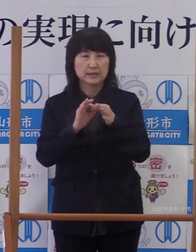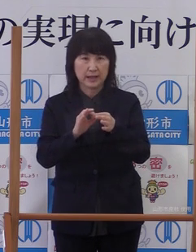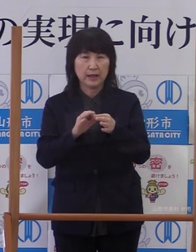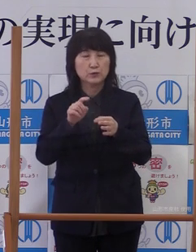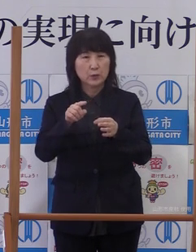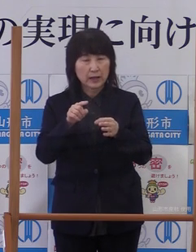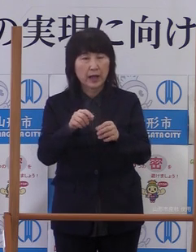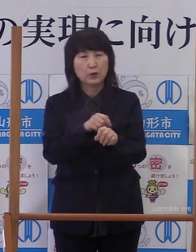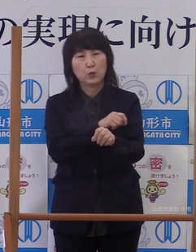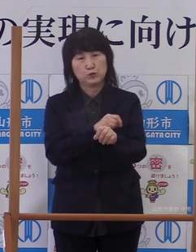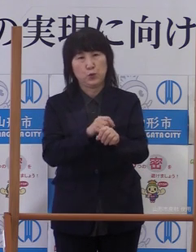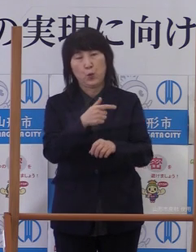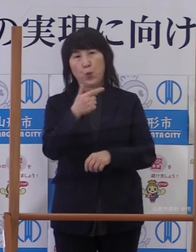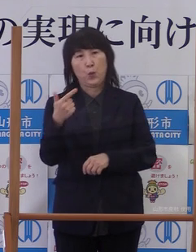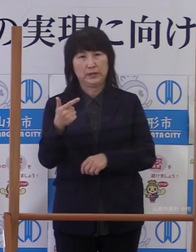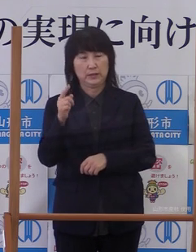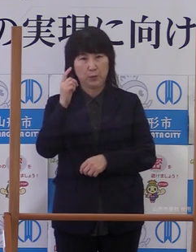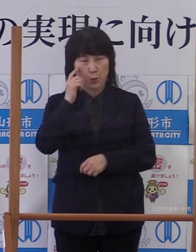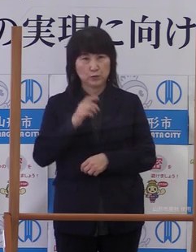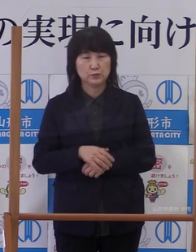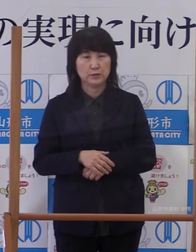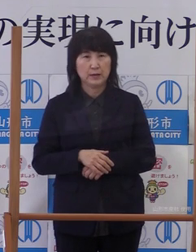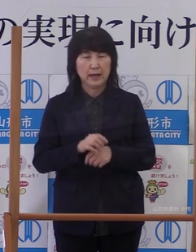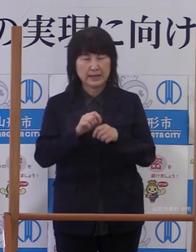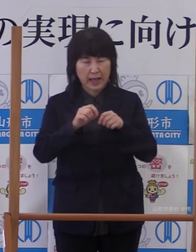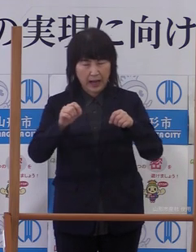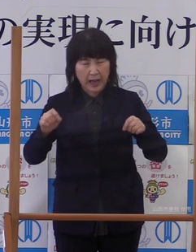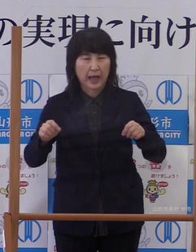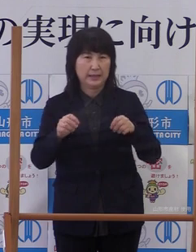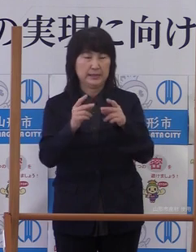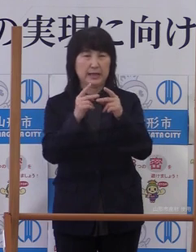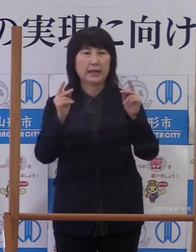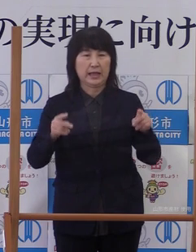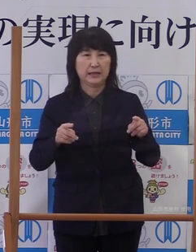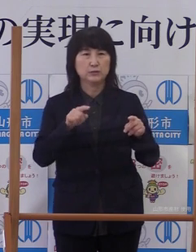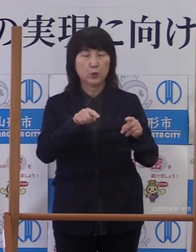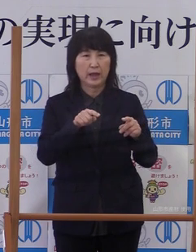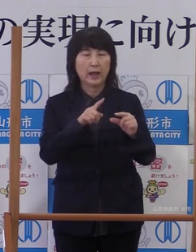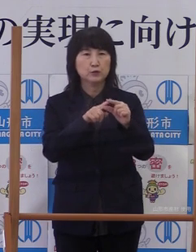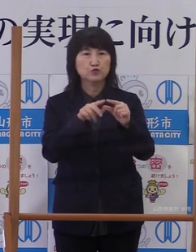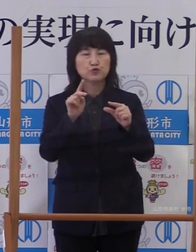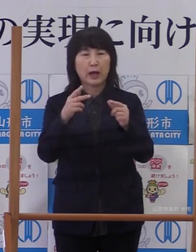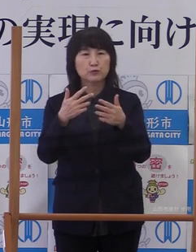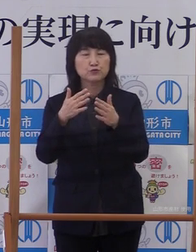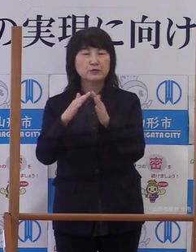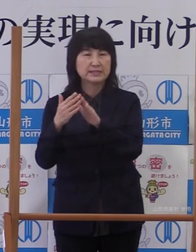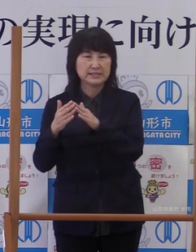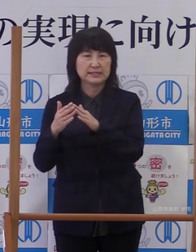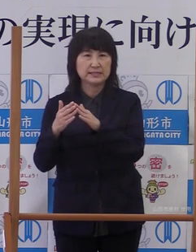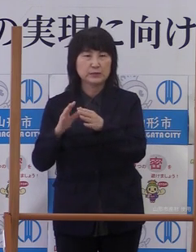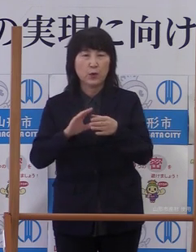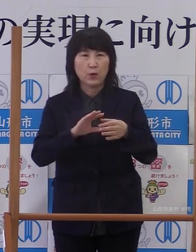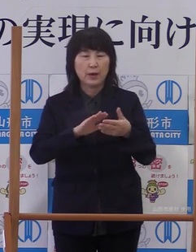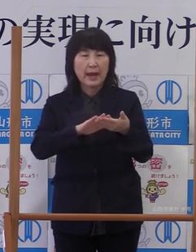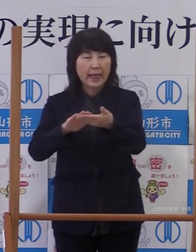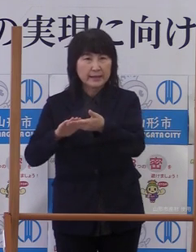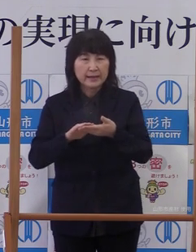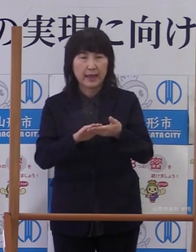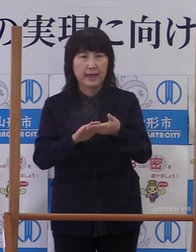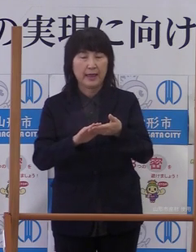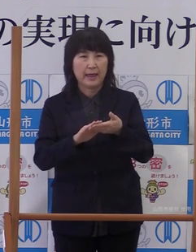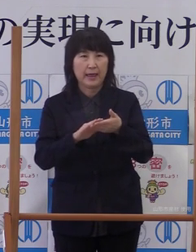大きなところだと思ってます。長年の課題をですね、この中核市連携中枢都市